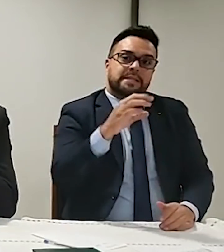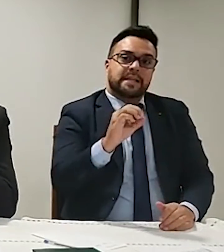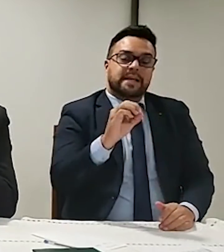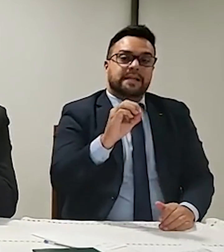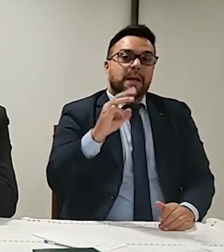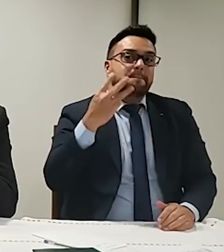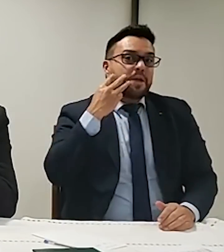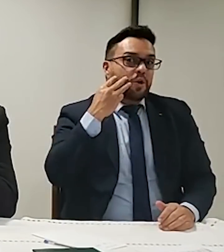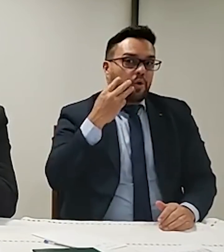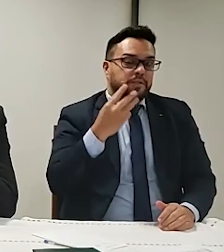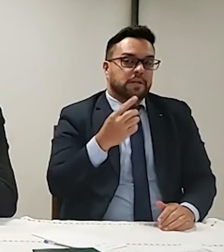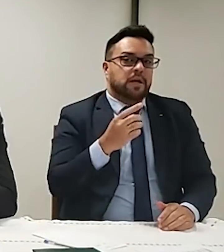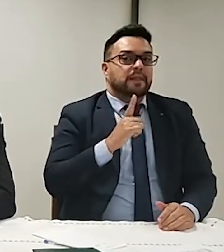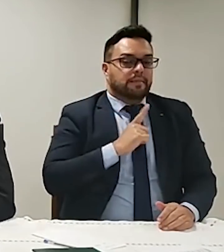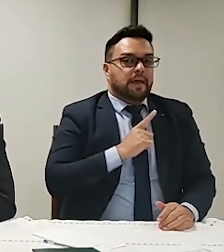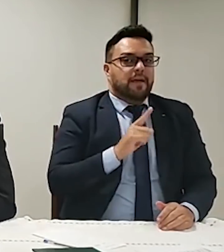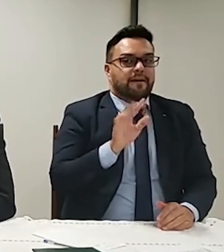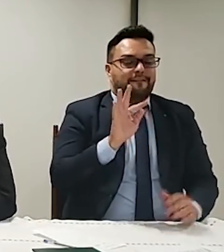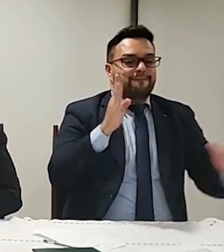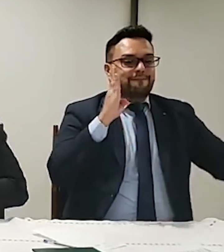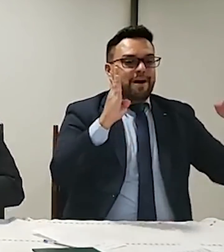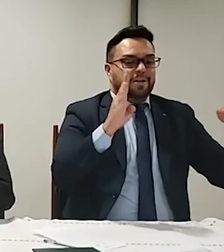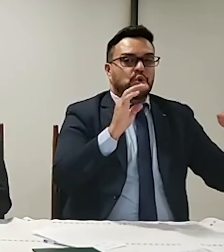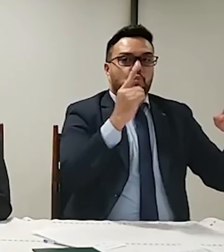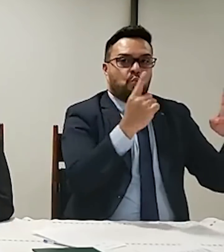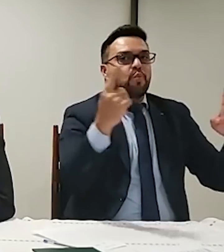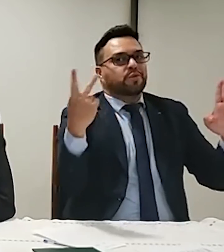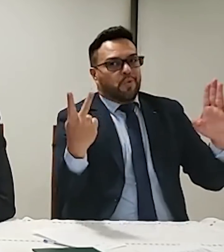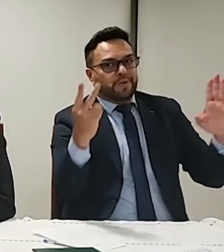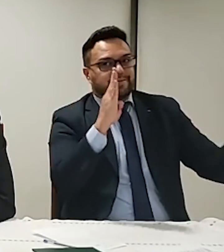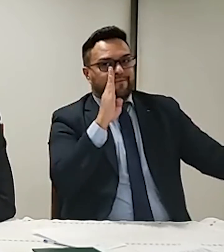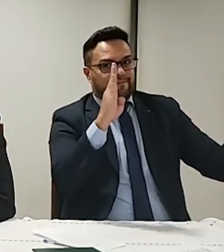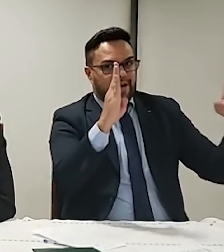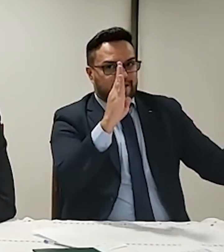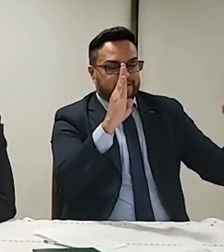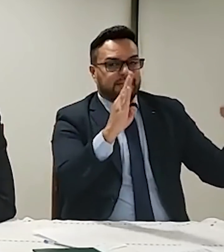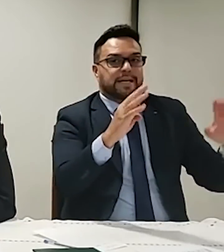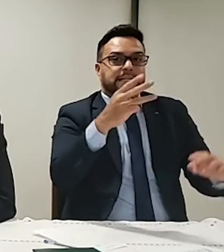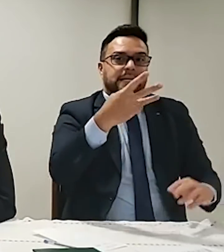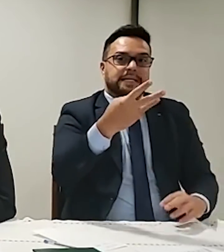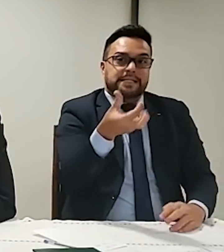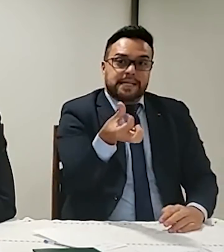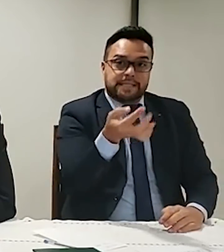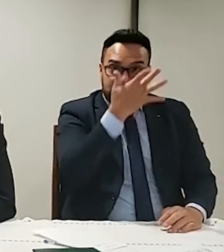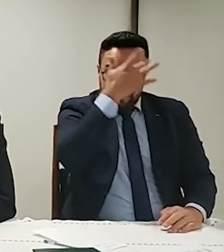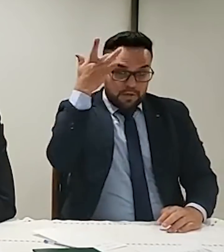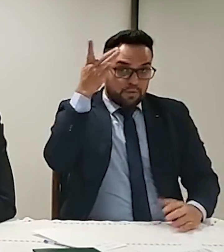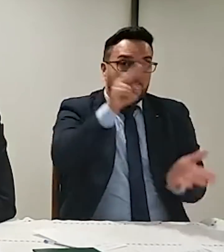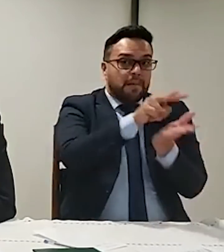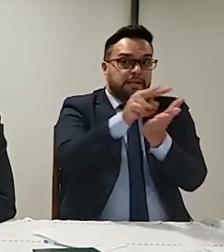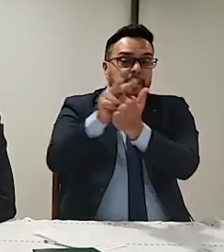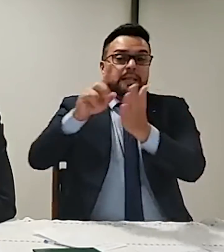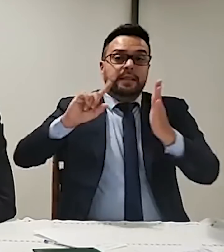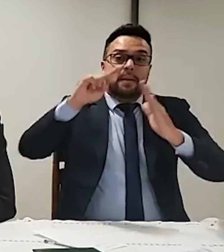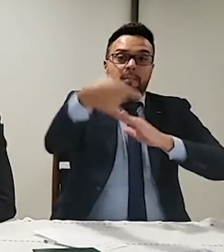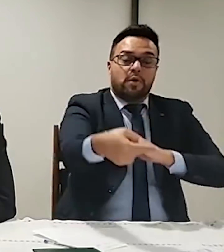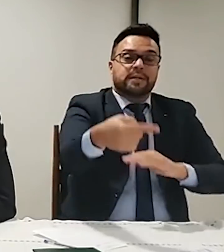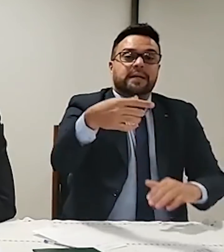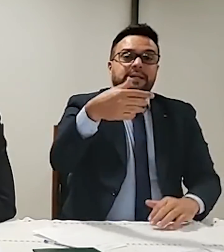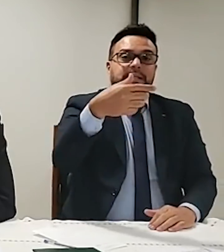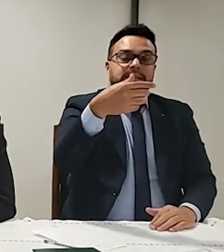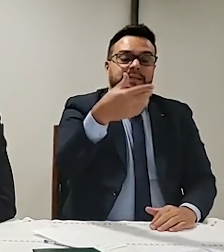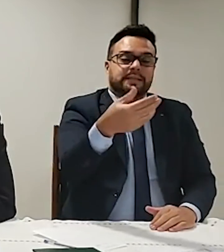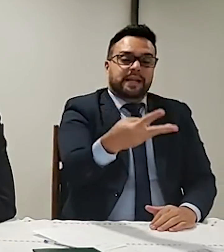milhões para essa fase 1 e 2 para o ensaio Clínico com 360 pacientes e depois são mais 310